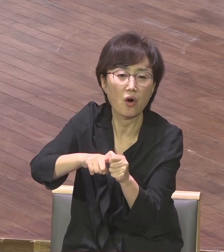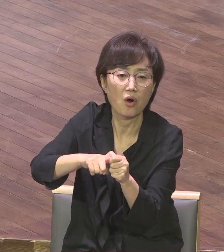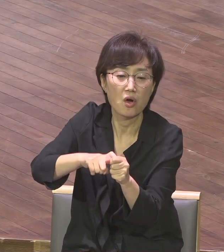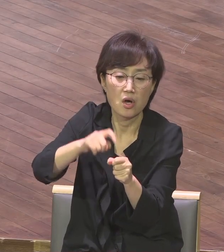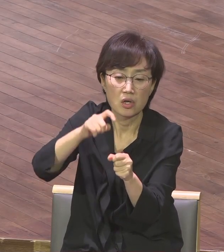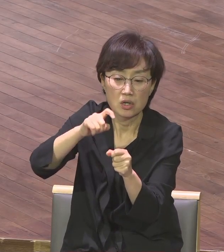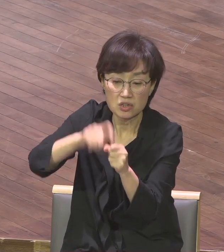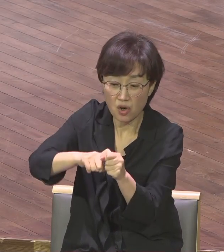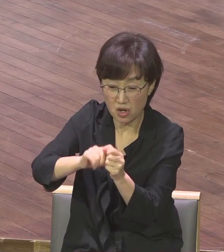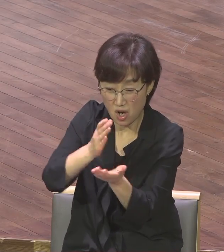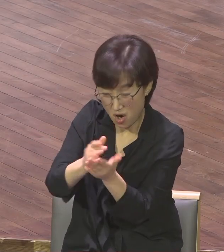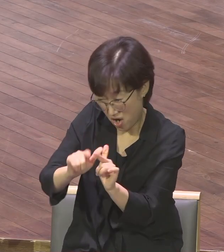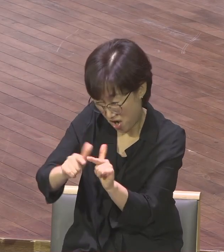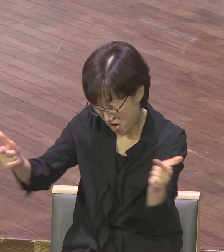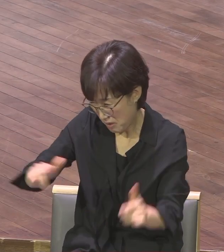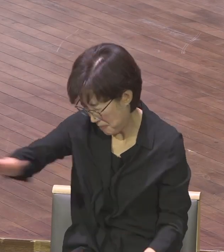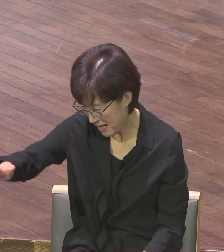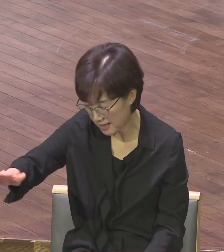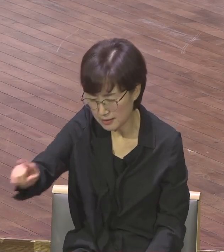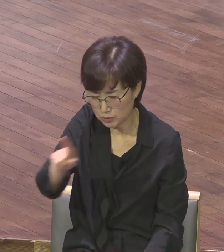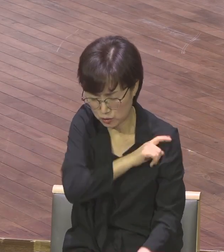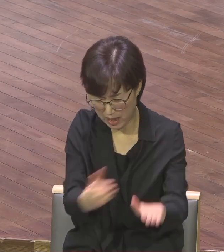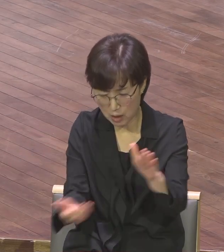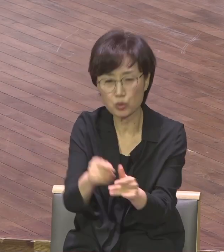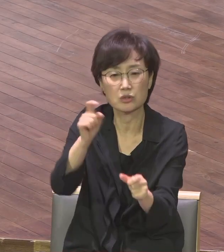때문에 떡대가리입니다.